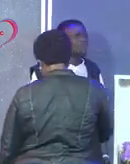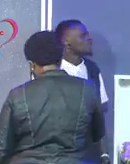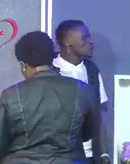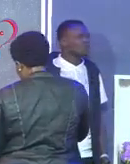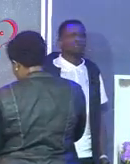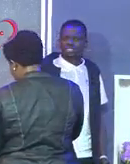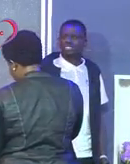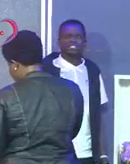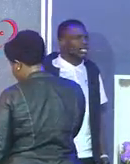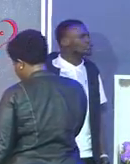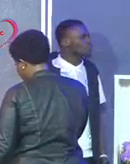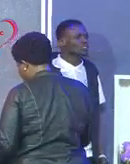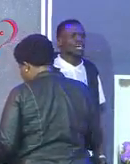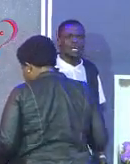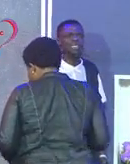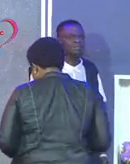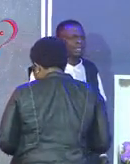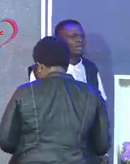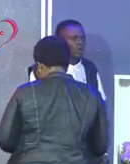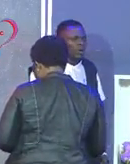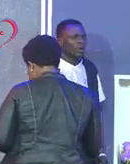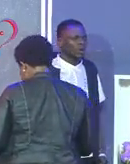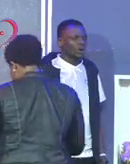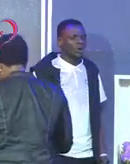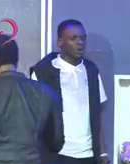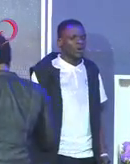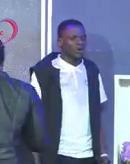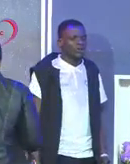Yesu, okulumizibwe.